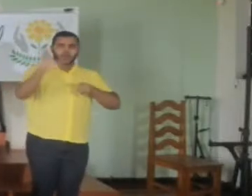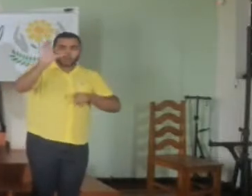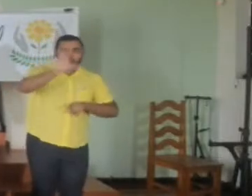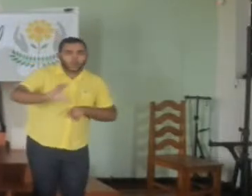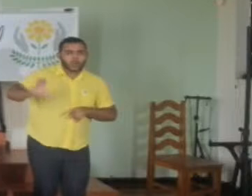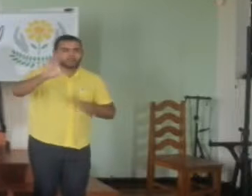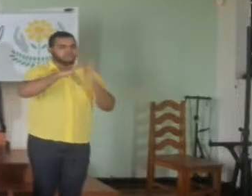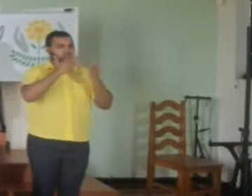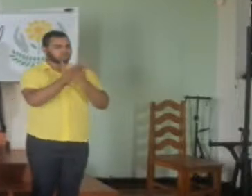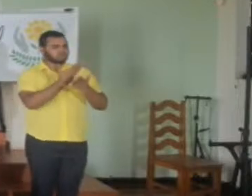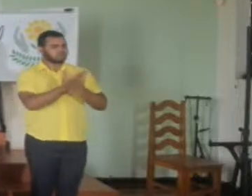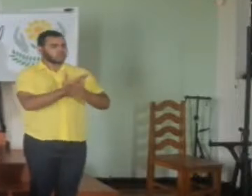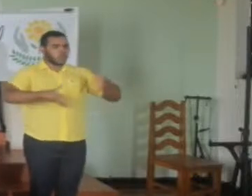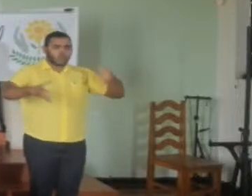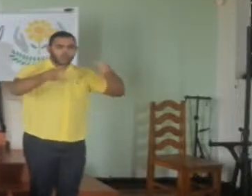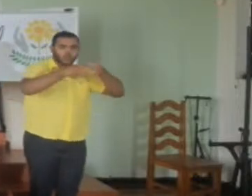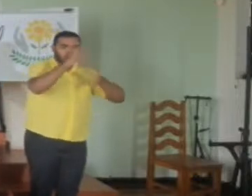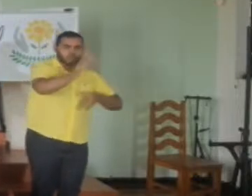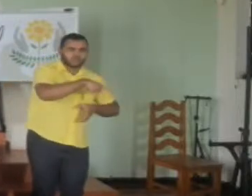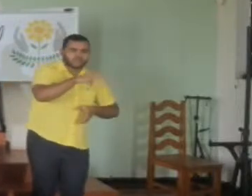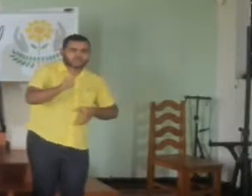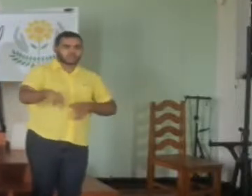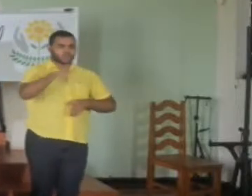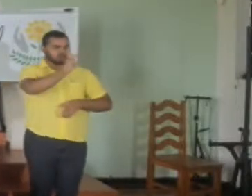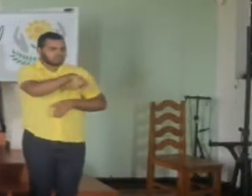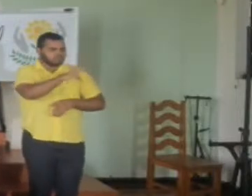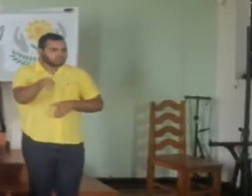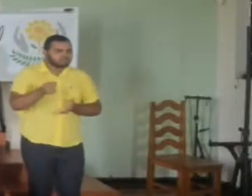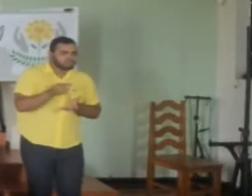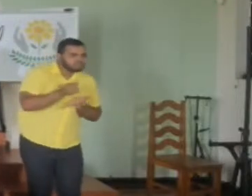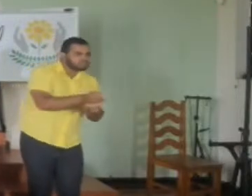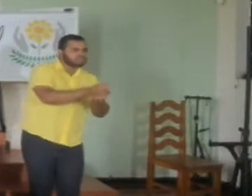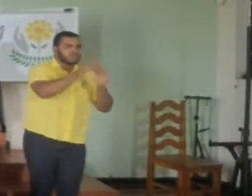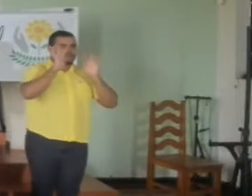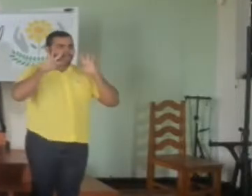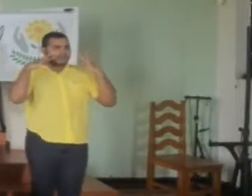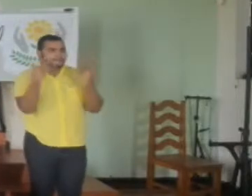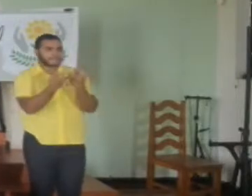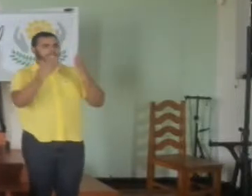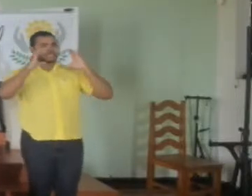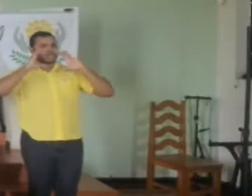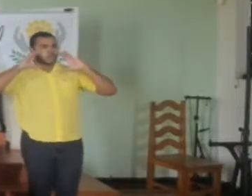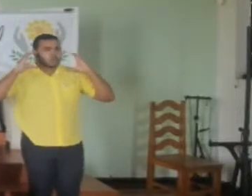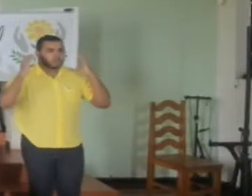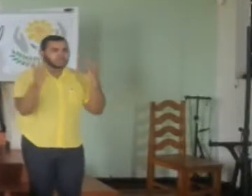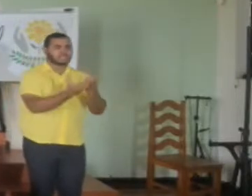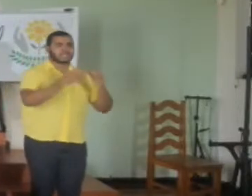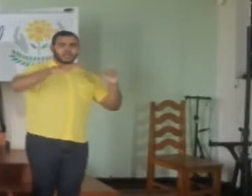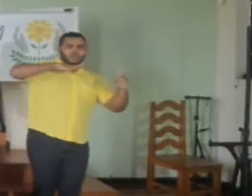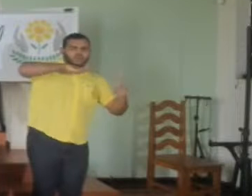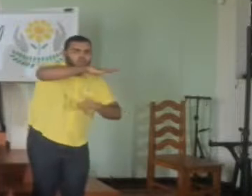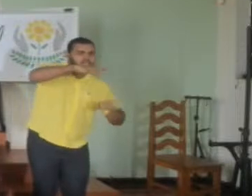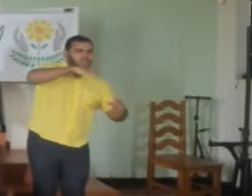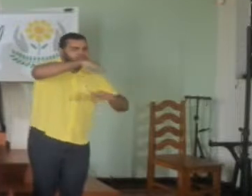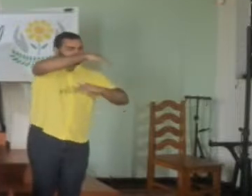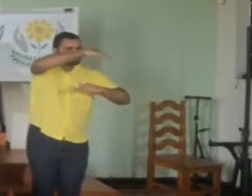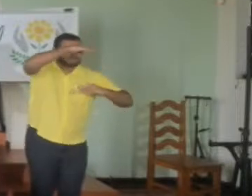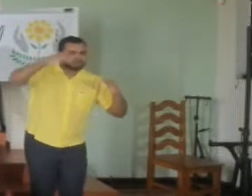coordenação, professores, monitores, família, comunidade, sociedade em